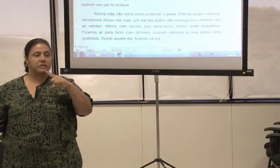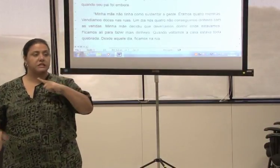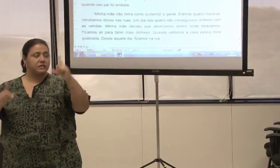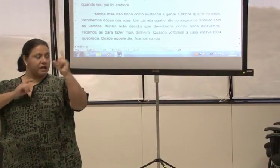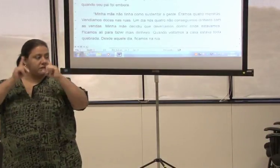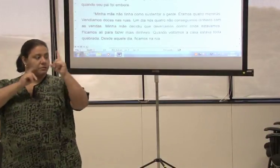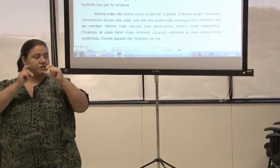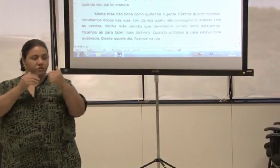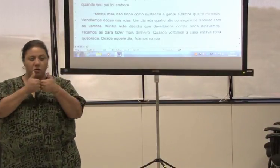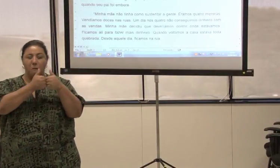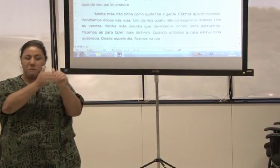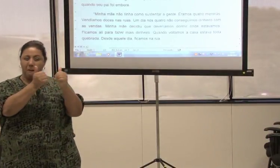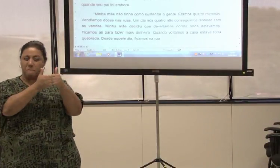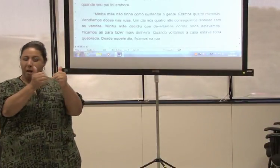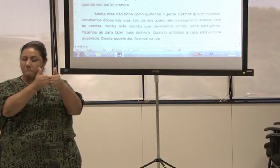Precisa ter essa expressão, viu?